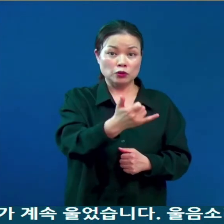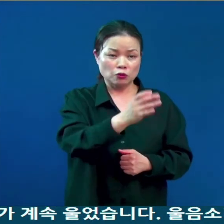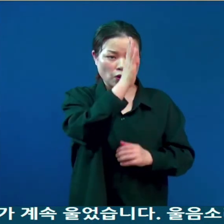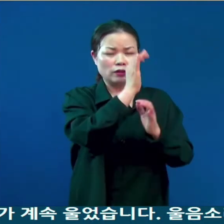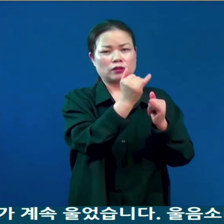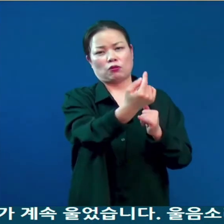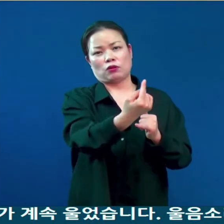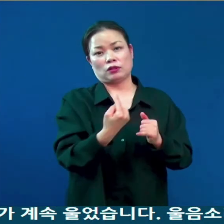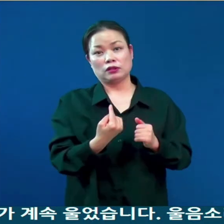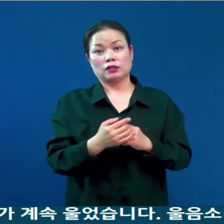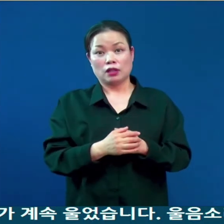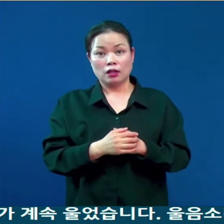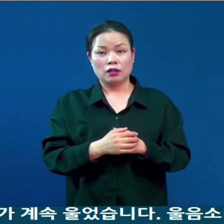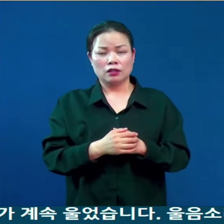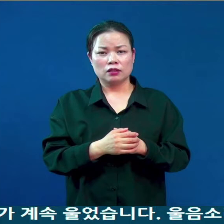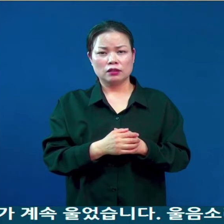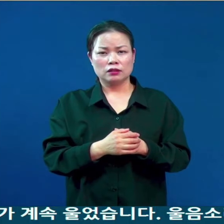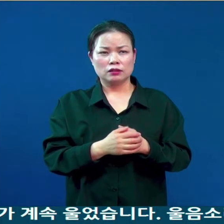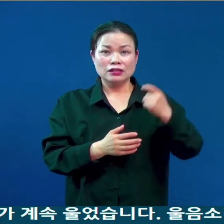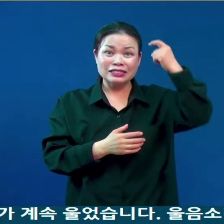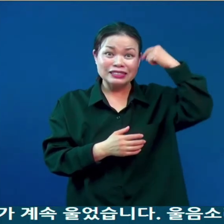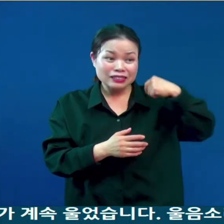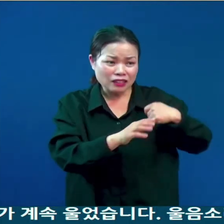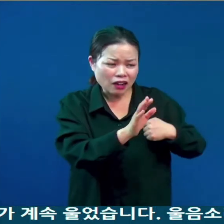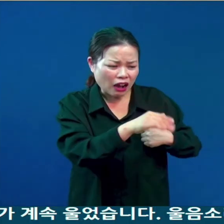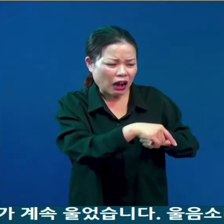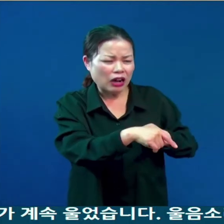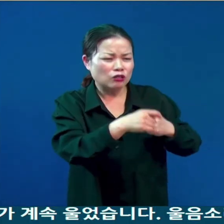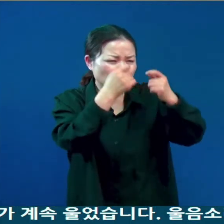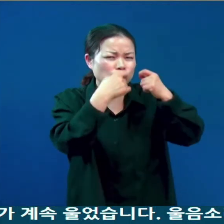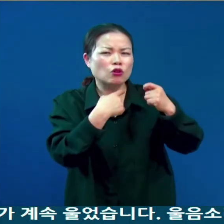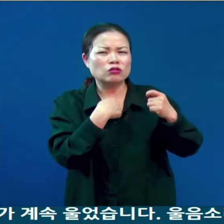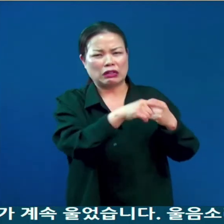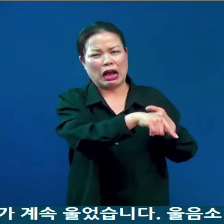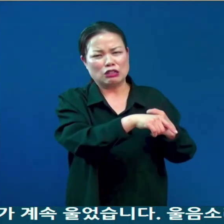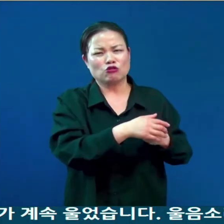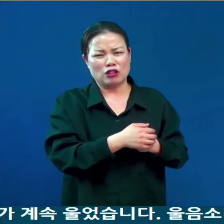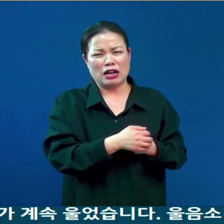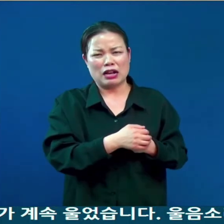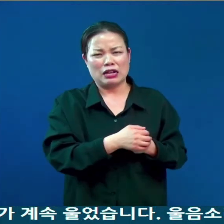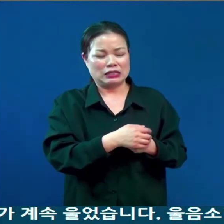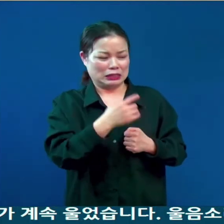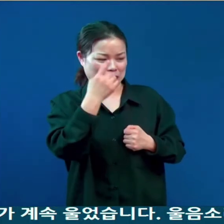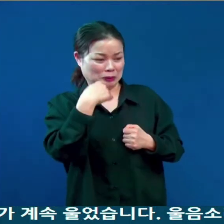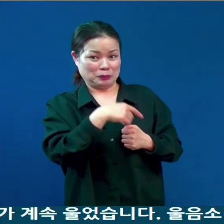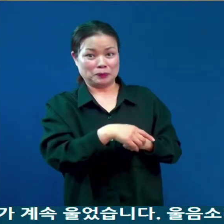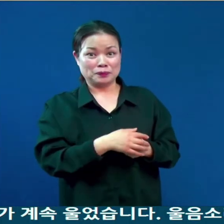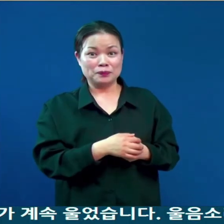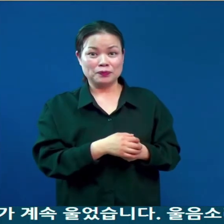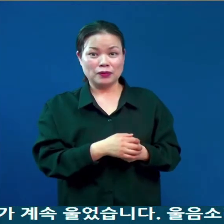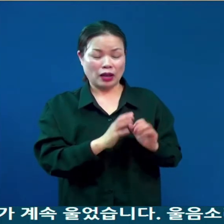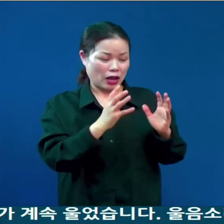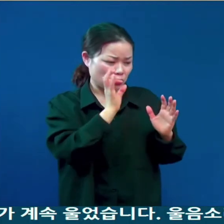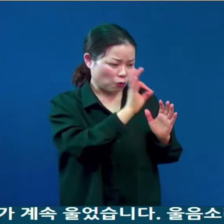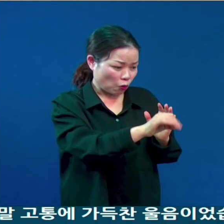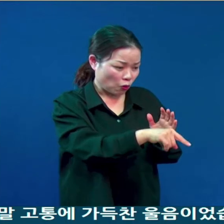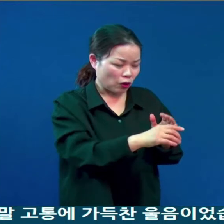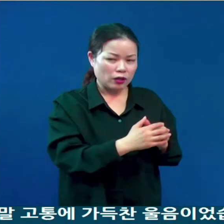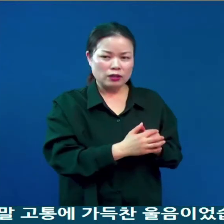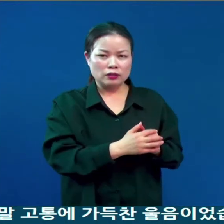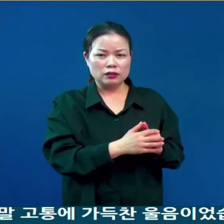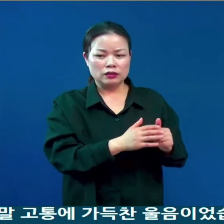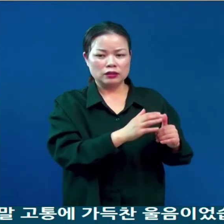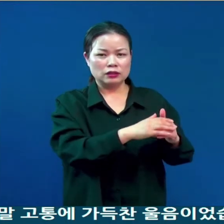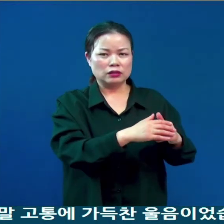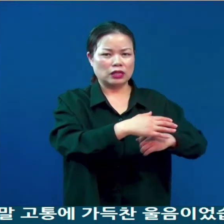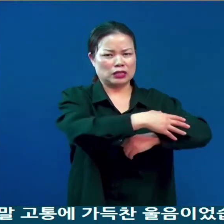환자가 나오는데 그 딱 직감에 그냥 그렇게 울었던 애가 얘구나라는 것을 알 수 있었죠. 근데 그 아이를 보니까 한 손에